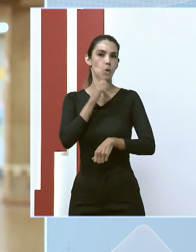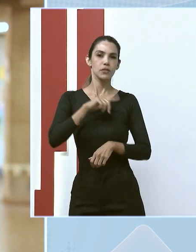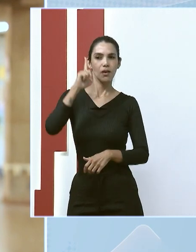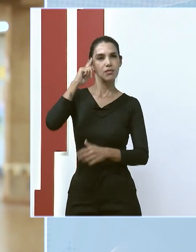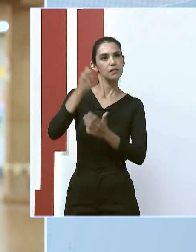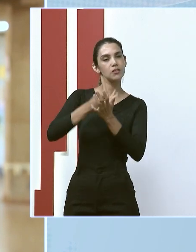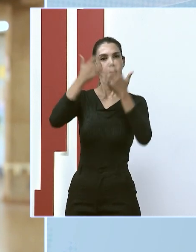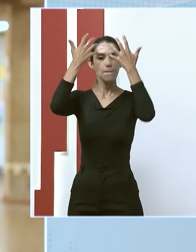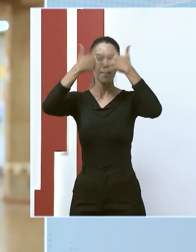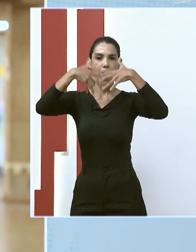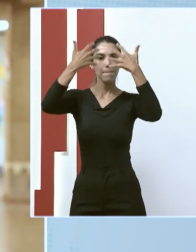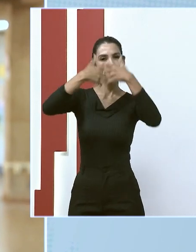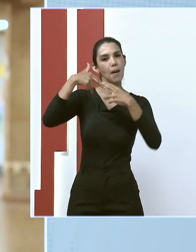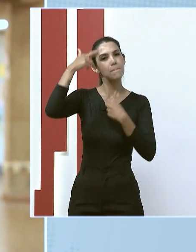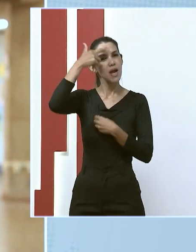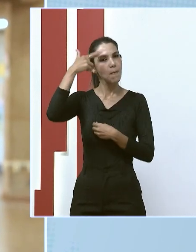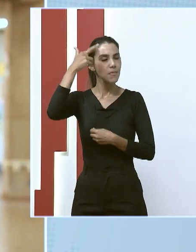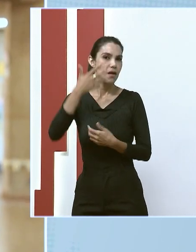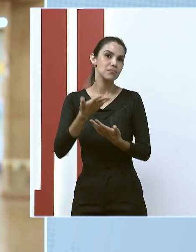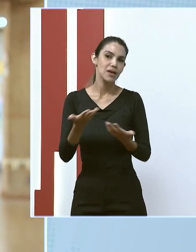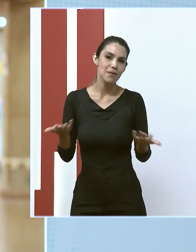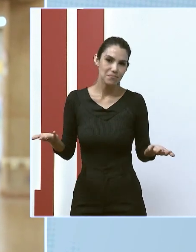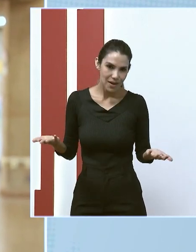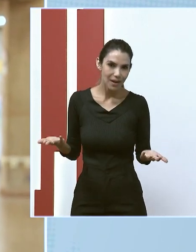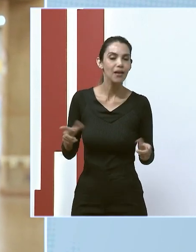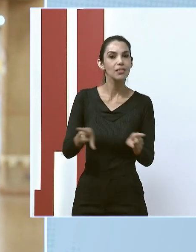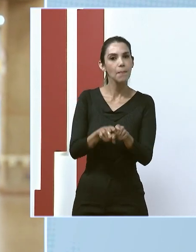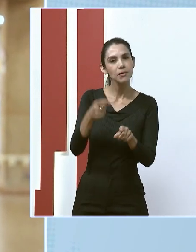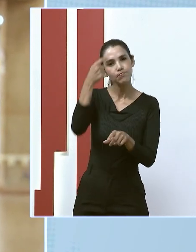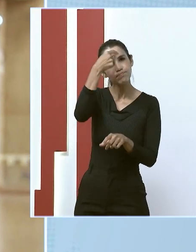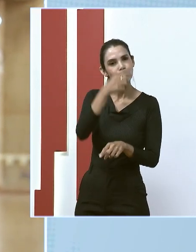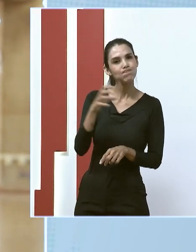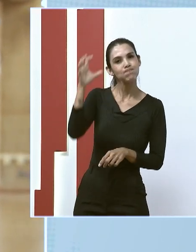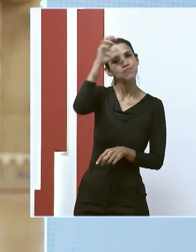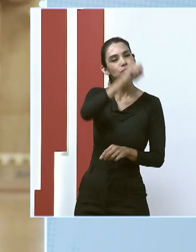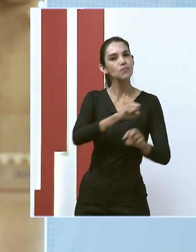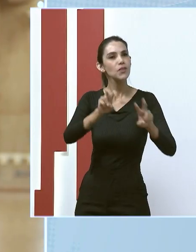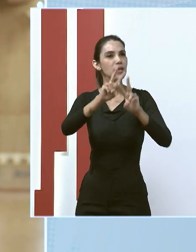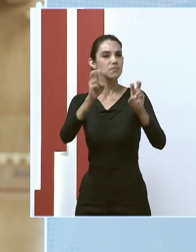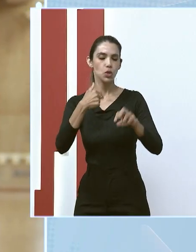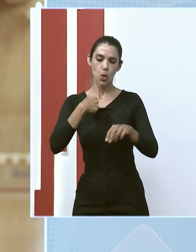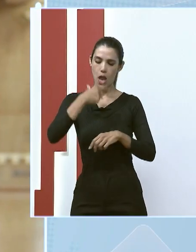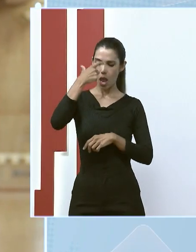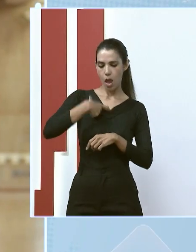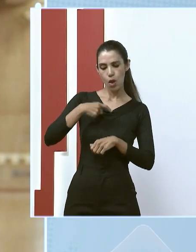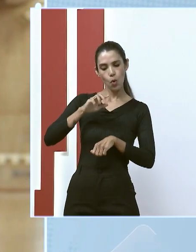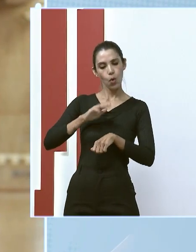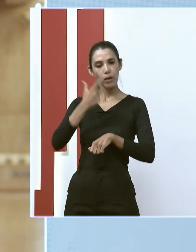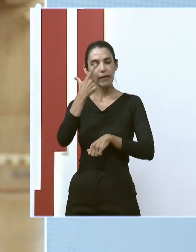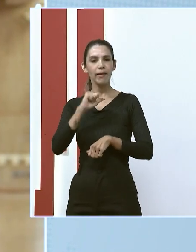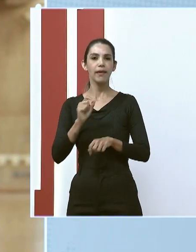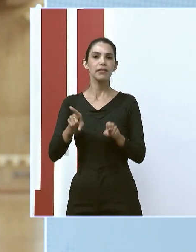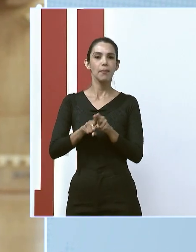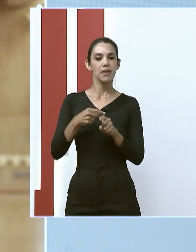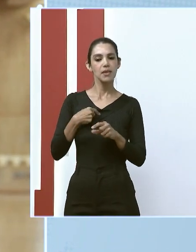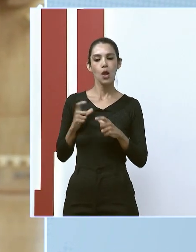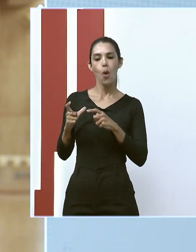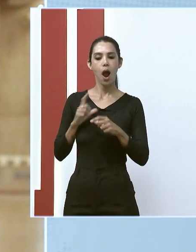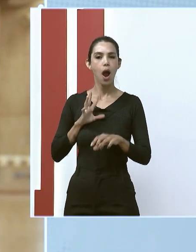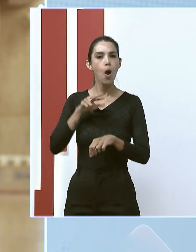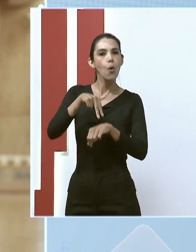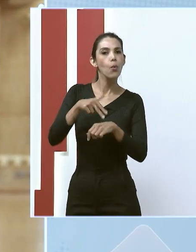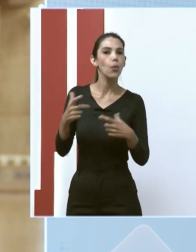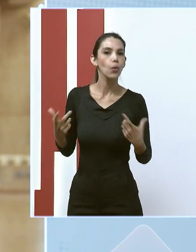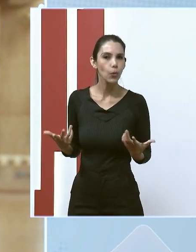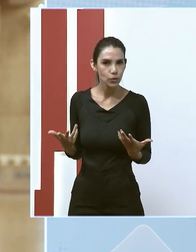decisão, de raciocínio e conscientização até mesmo sobre quem elas são, em que lugar elas ocupam no mundo. Então, a literatura